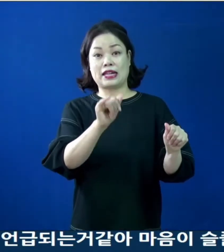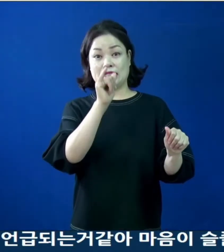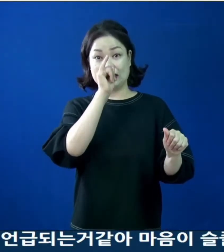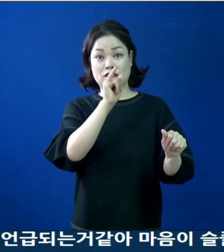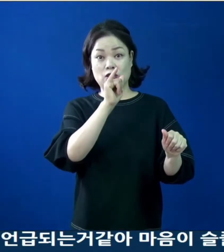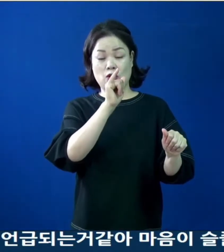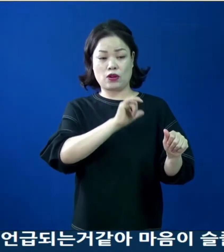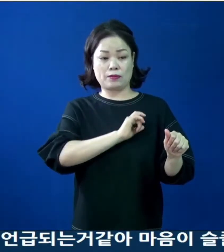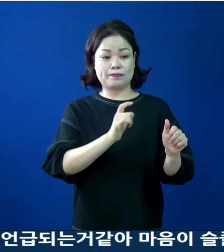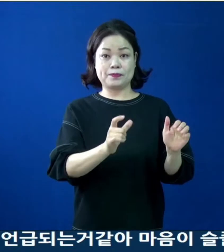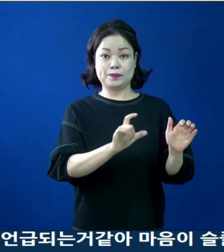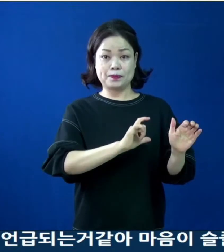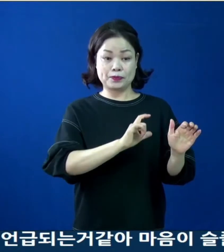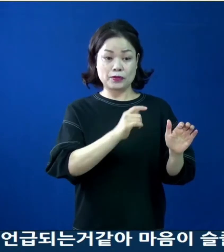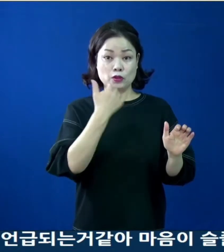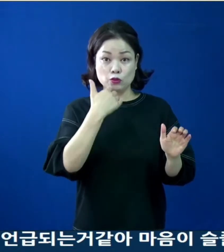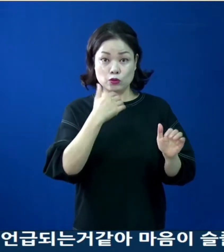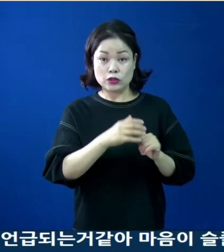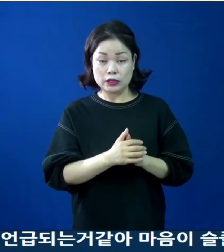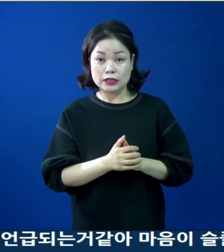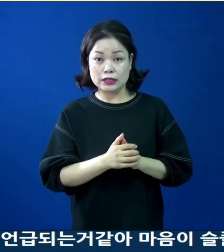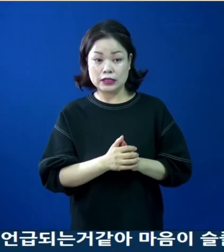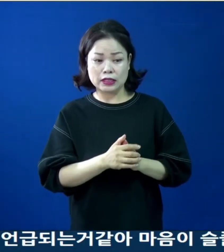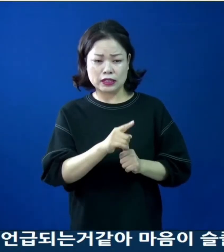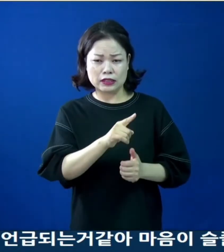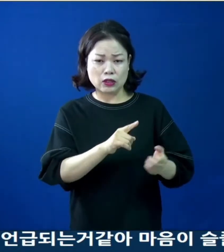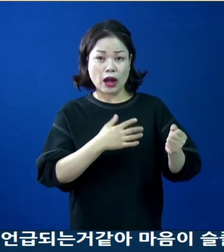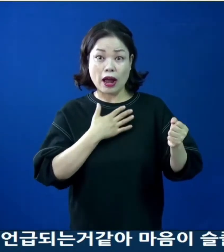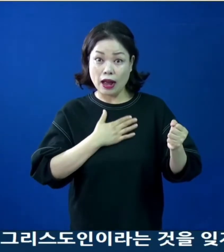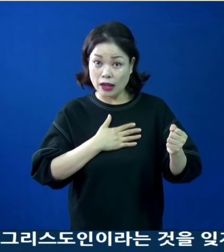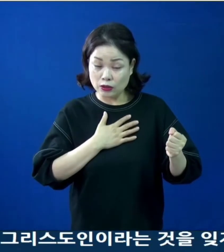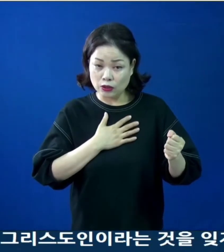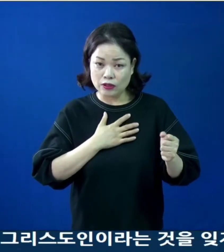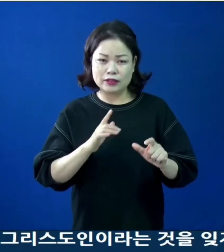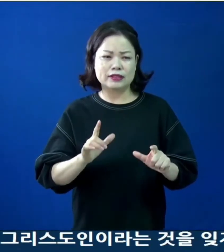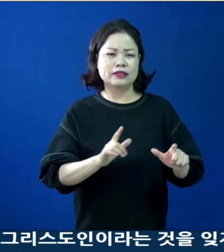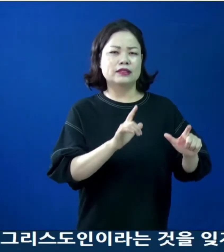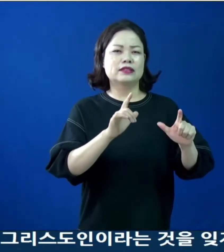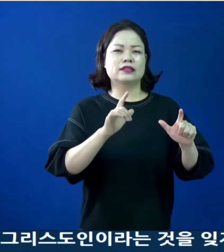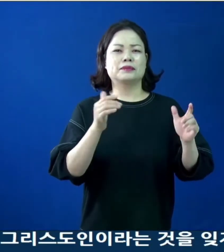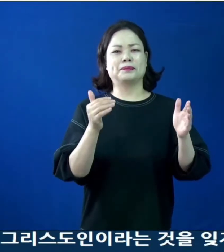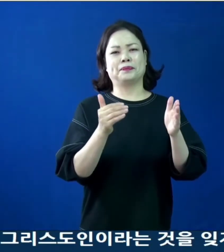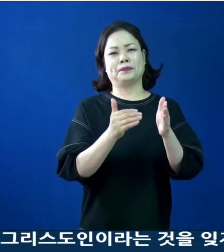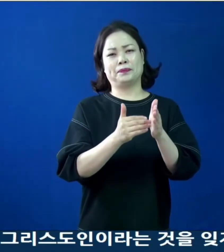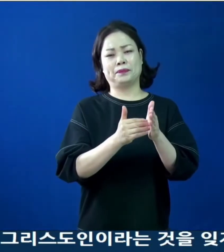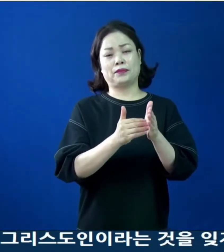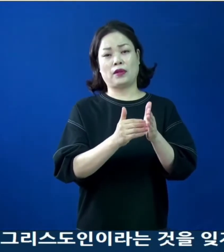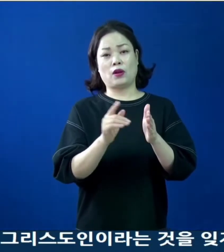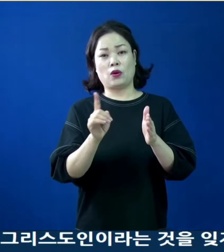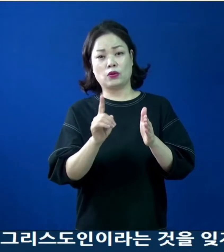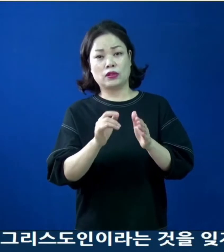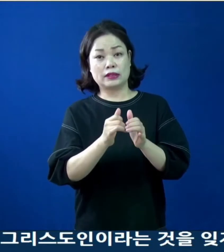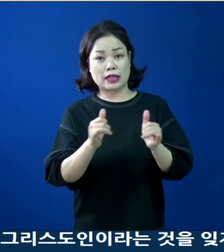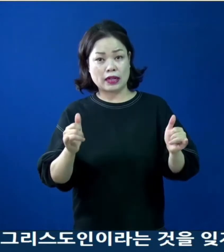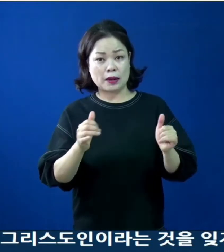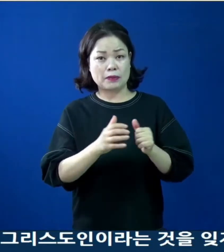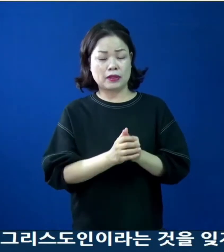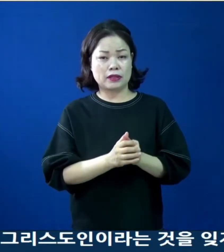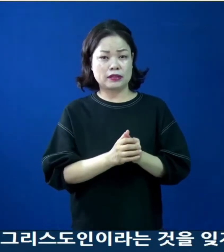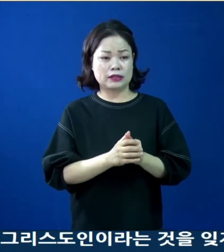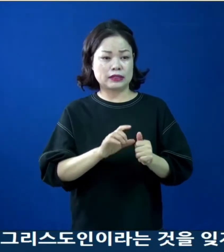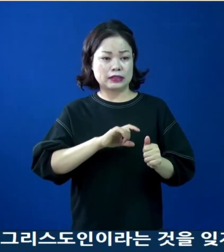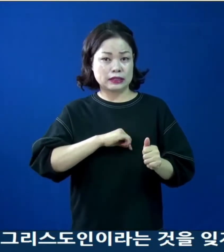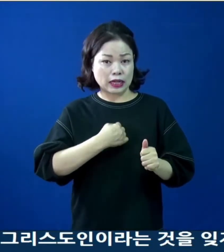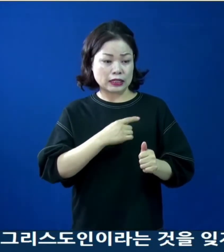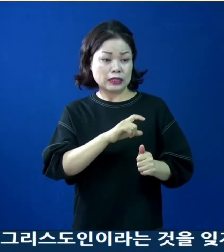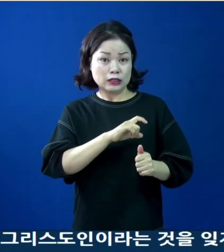있습니다. 그런데 누구는 그것을 알고 누리다가 생을 마감하고, 어떤 사람은 자기 이름으로 된